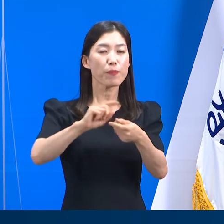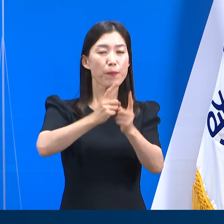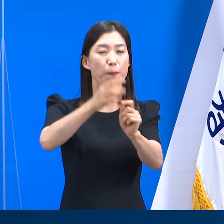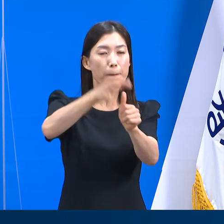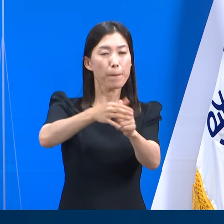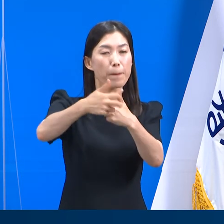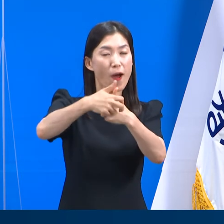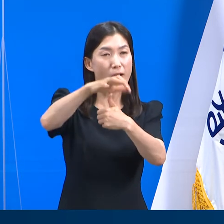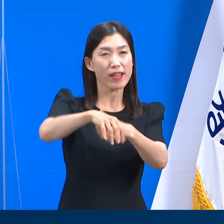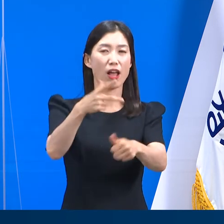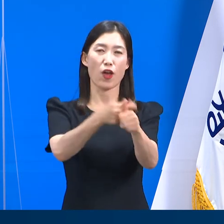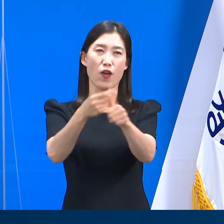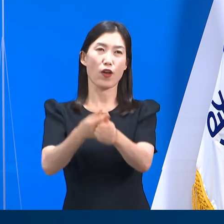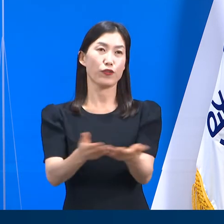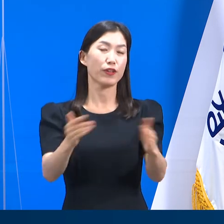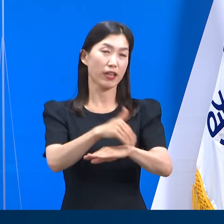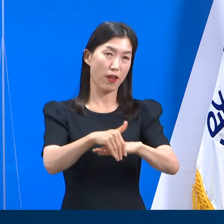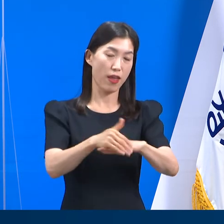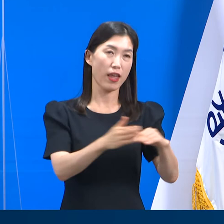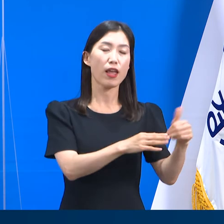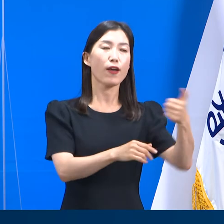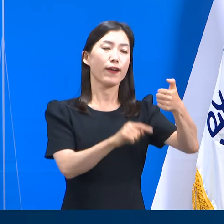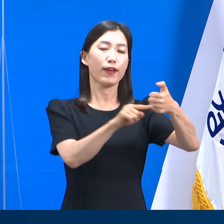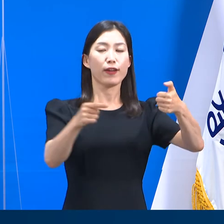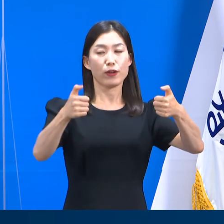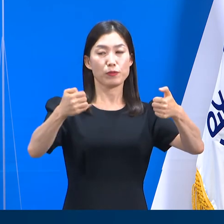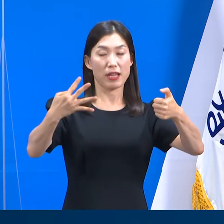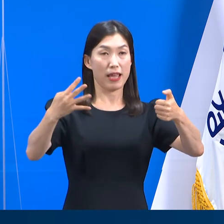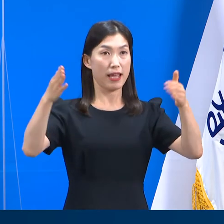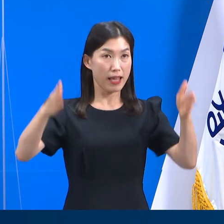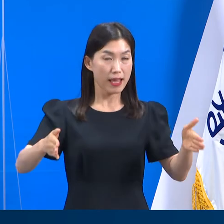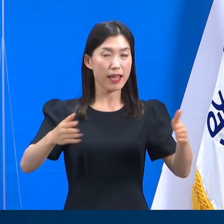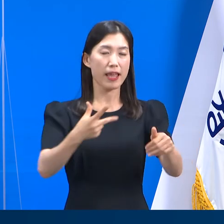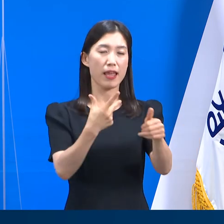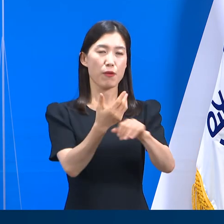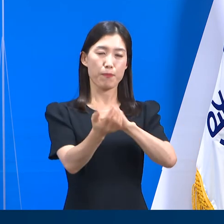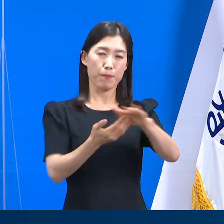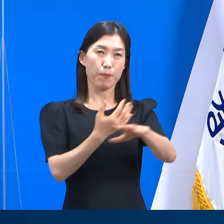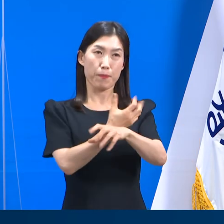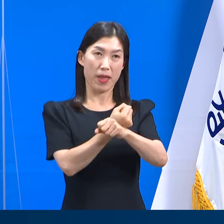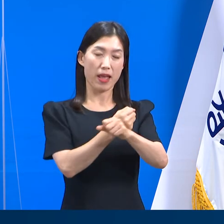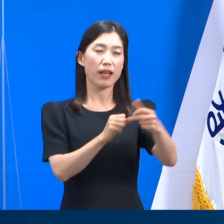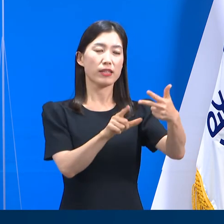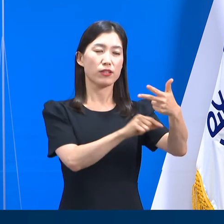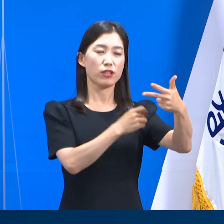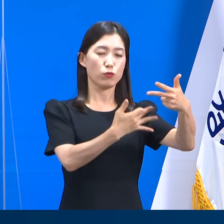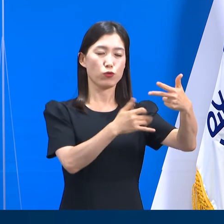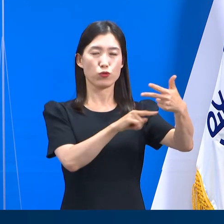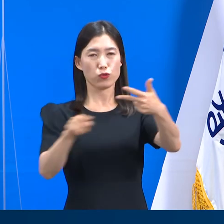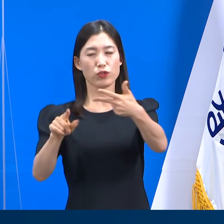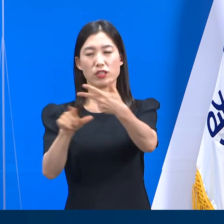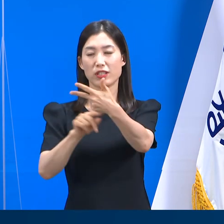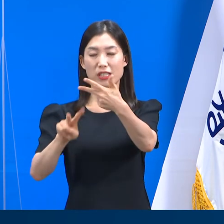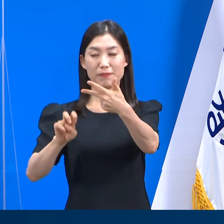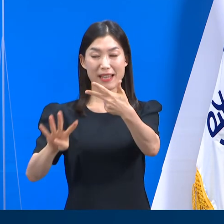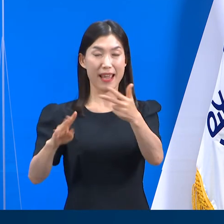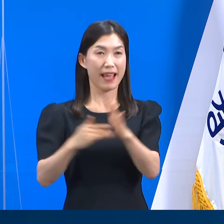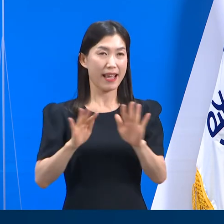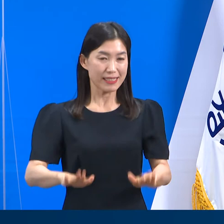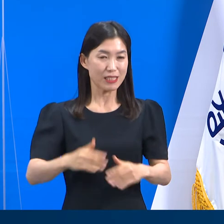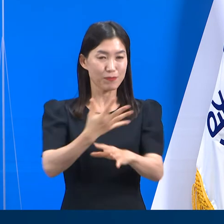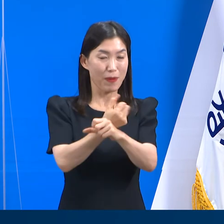예정입니다. 또한 50에서 54세 연령층 예방접종 사전 예약이 19일부터 24일까지 진행되고